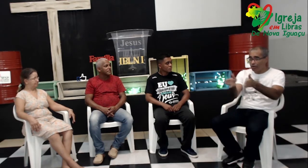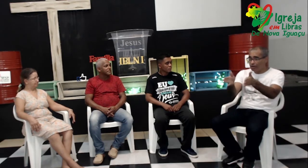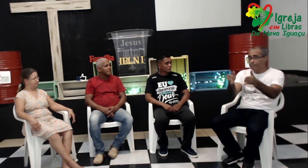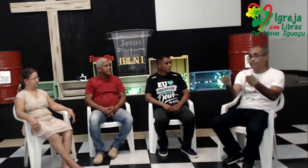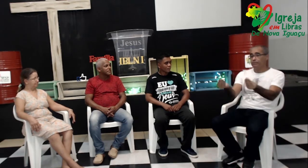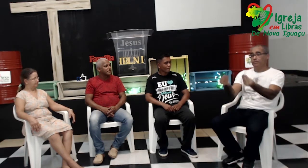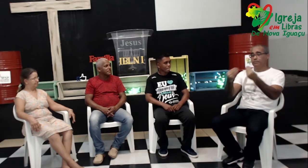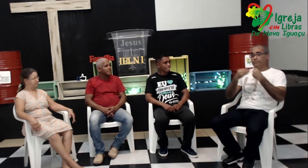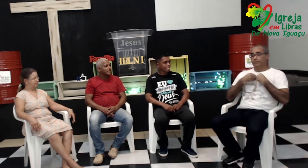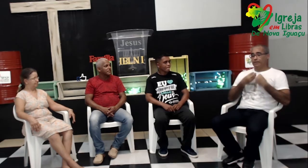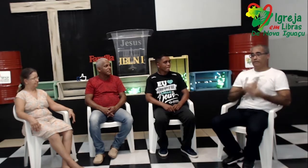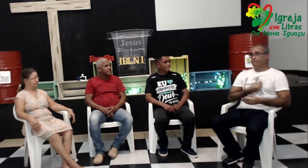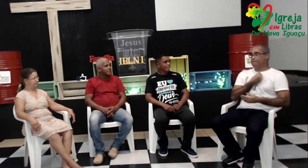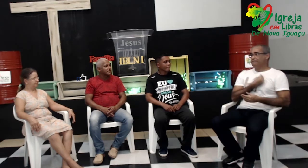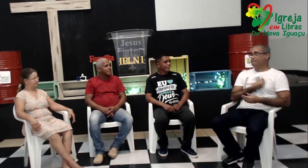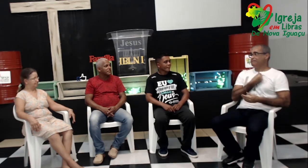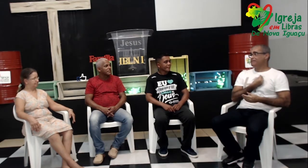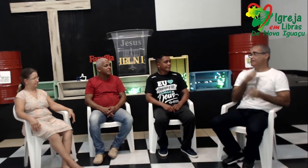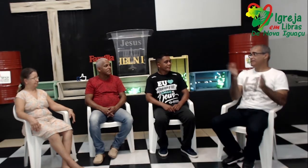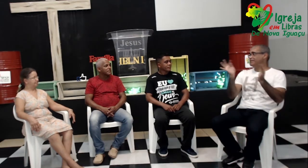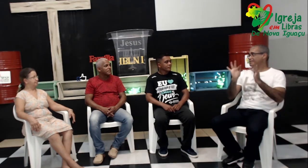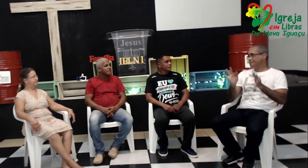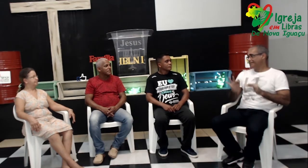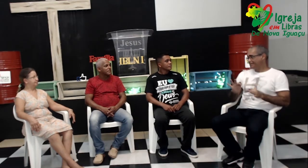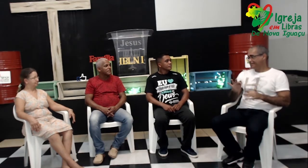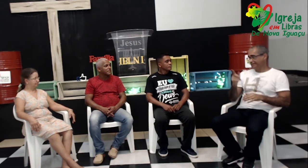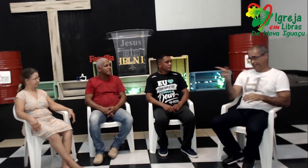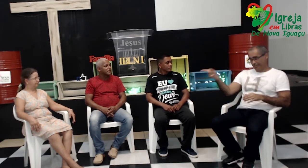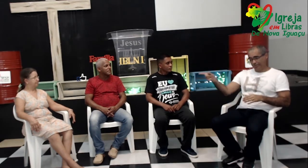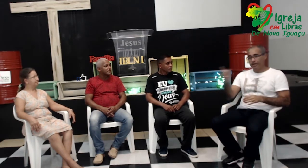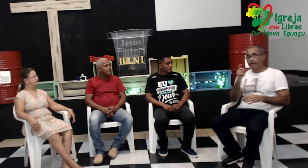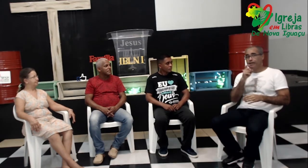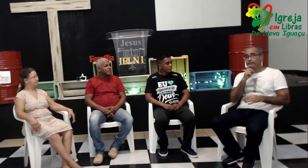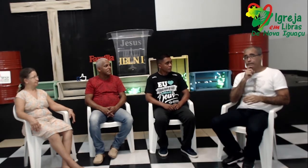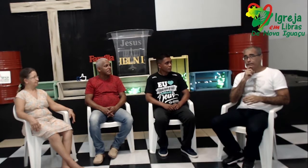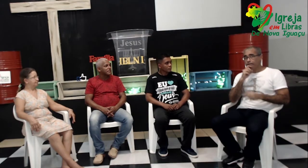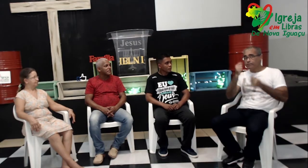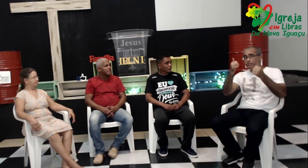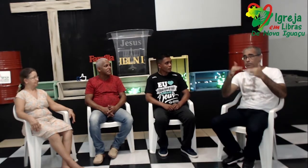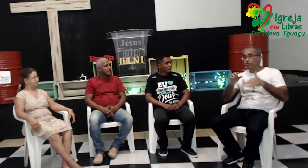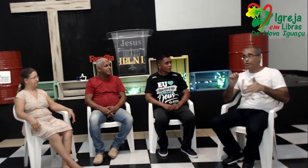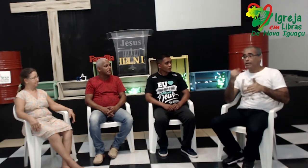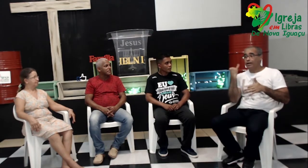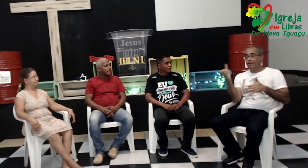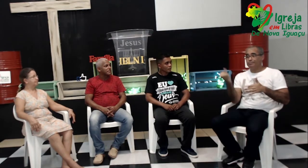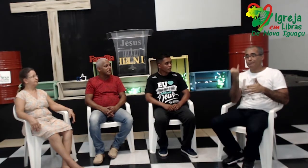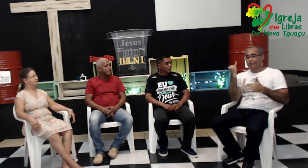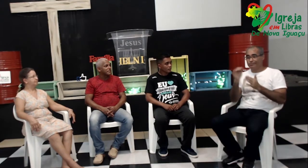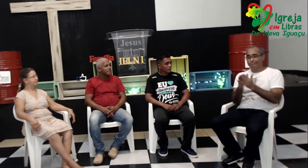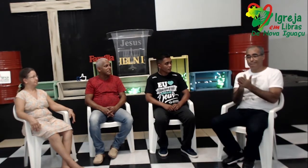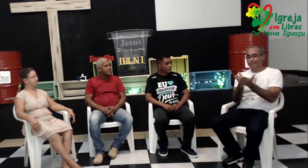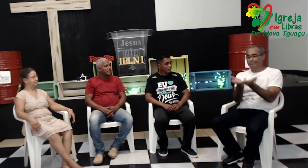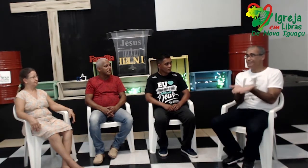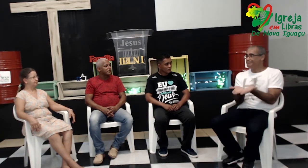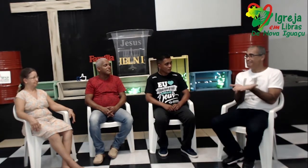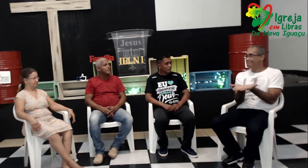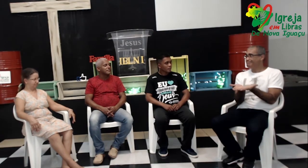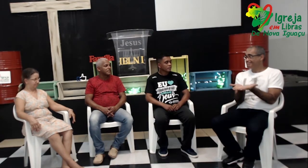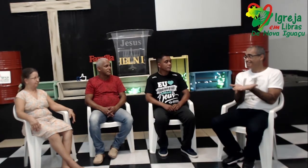também esse caminho, ele vai nos dar vida eterna. A Teresa, ela falou uma coisa muito